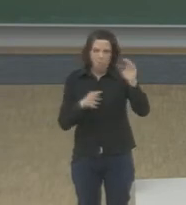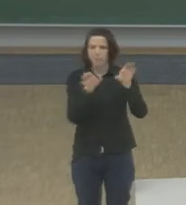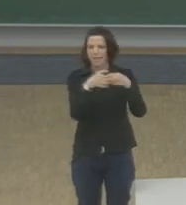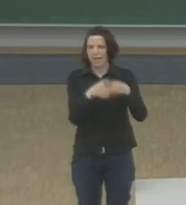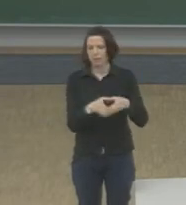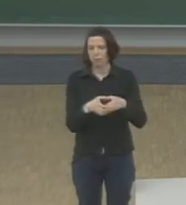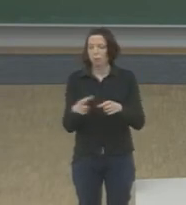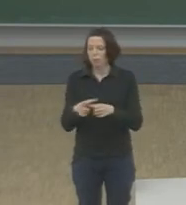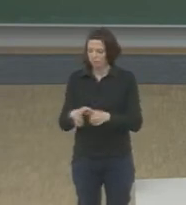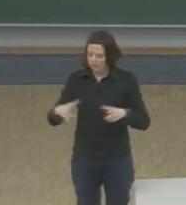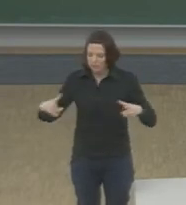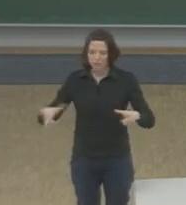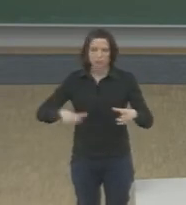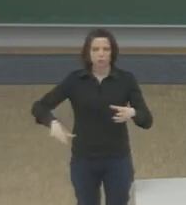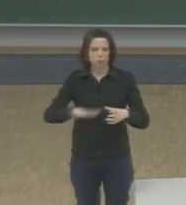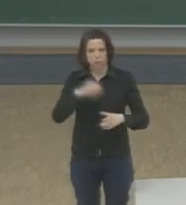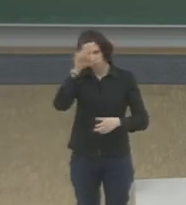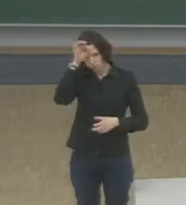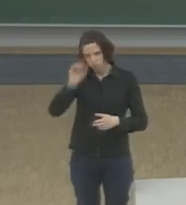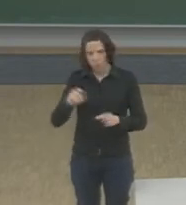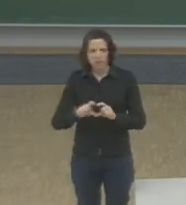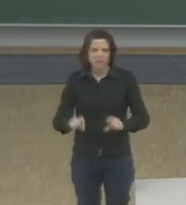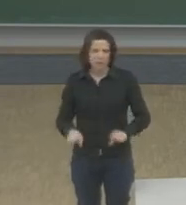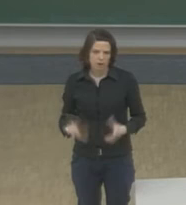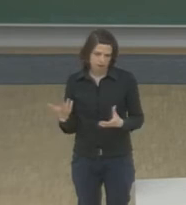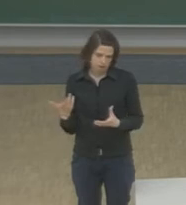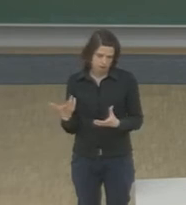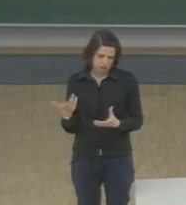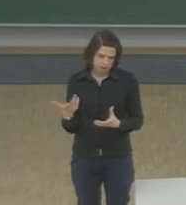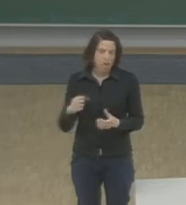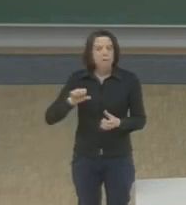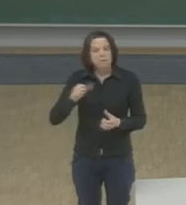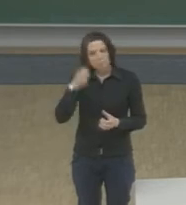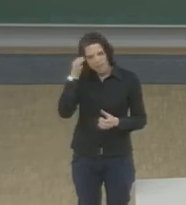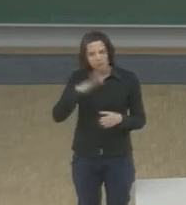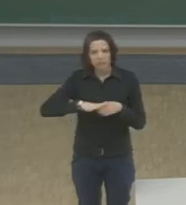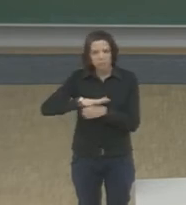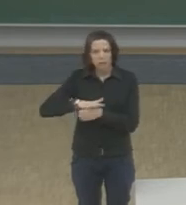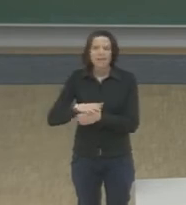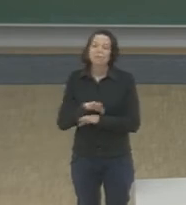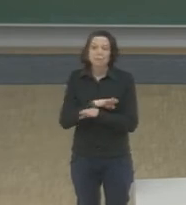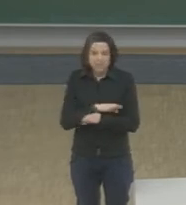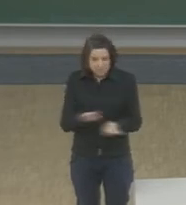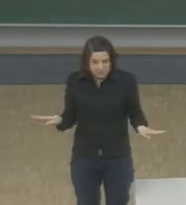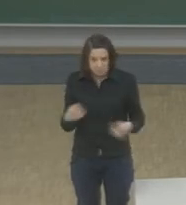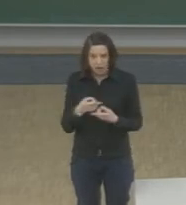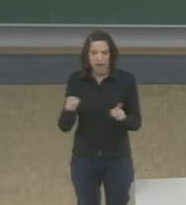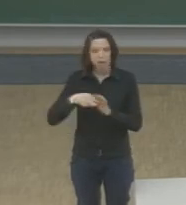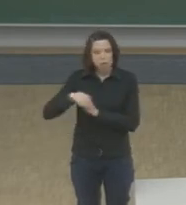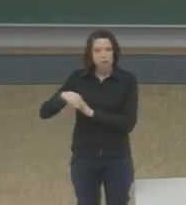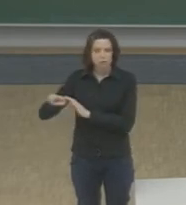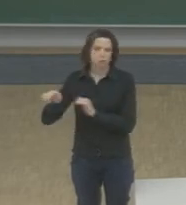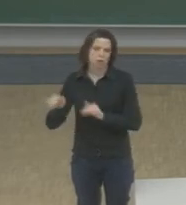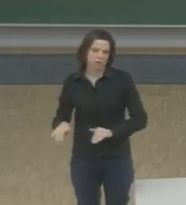der Laien. Es helfe auch nur bedingt, dass in den meisten Wissensbereichen prinzipiell jedermann Zugang habe, weil der hohe